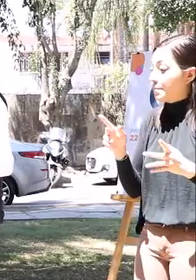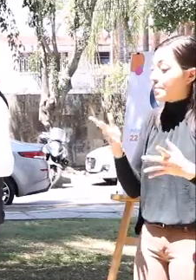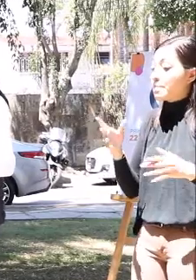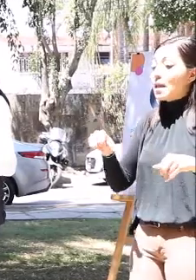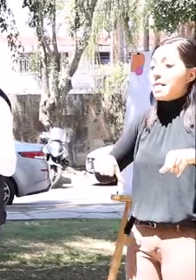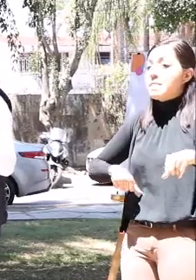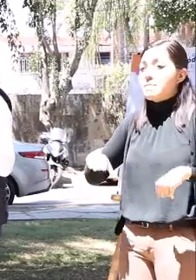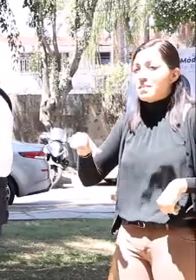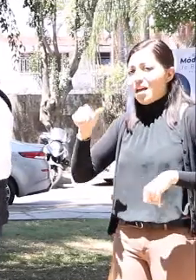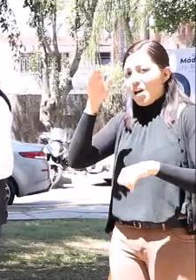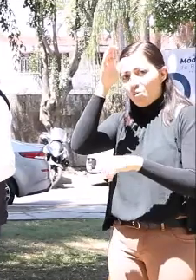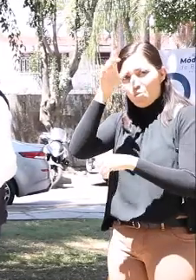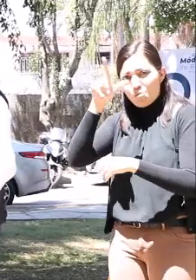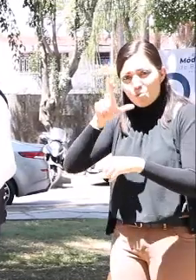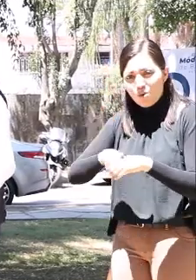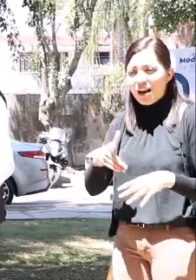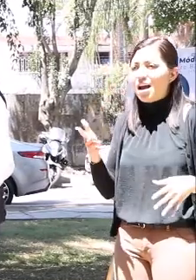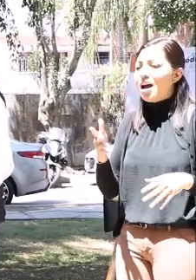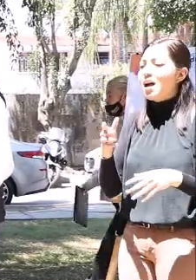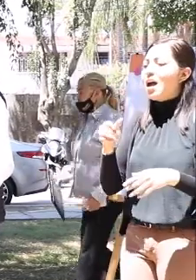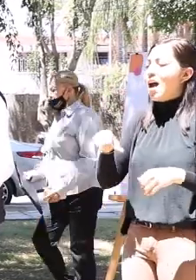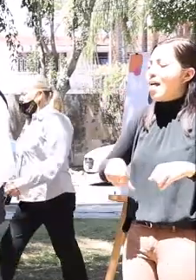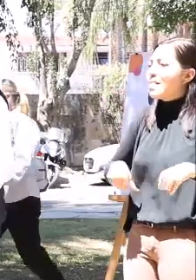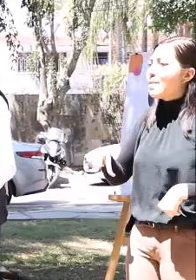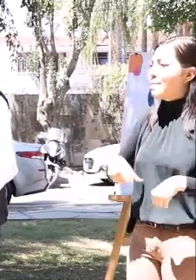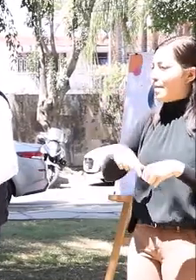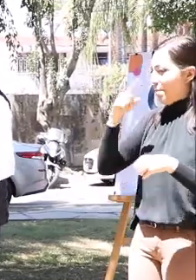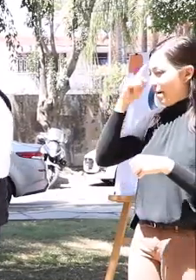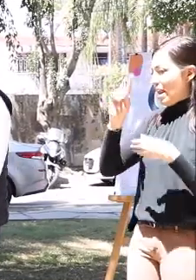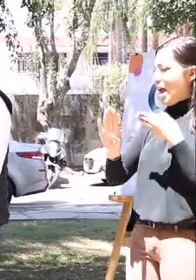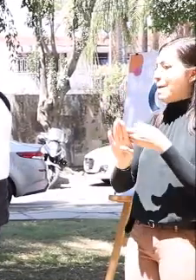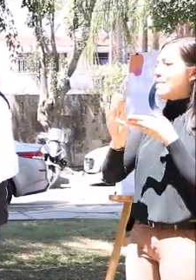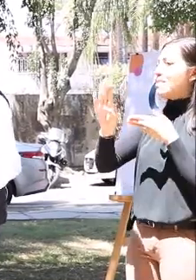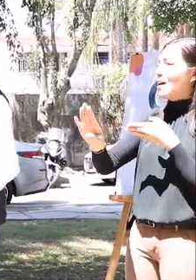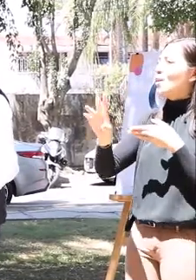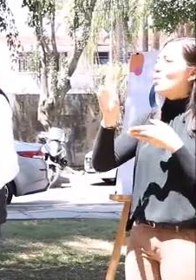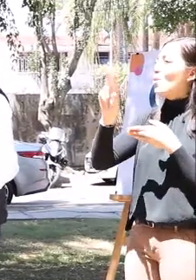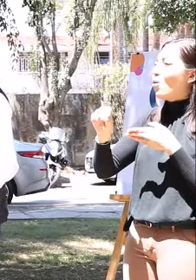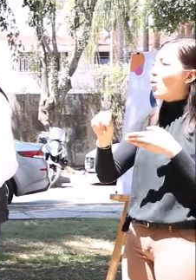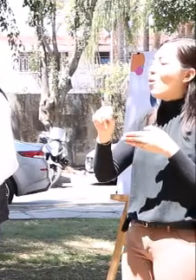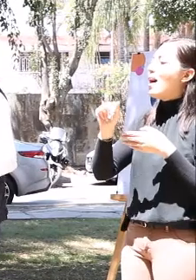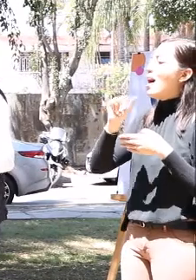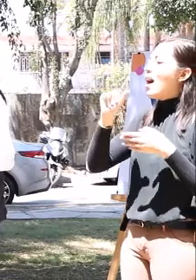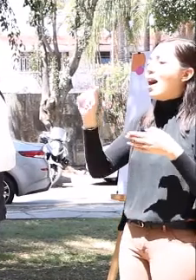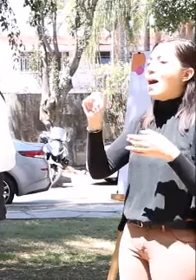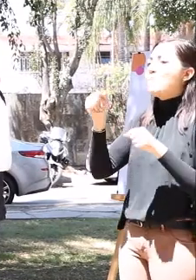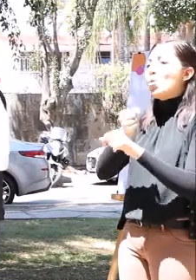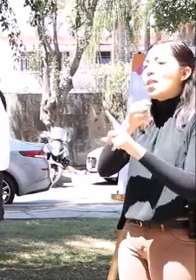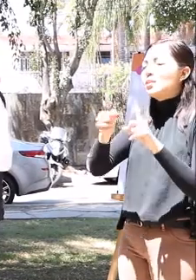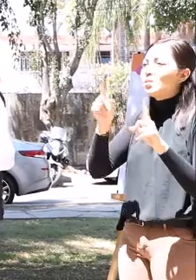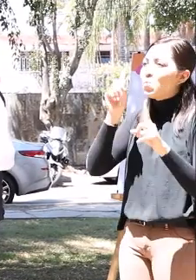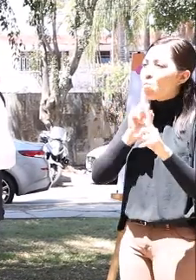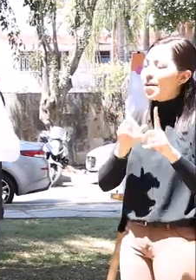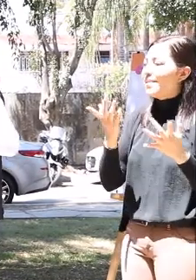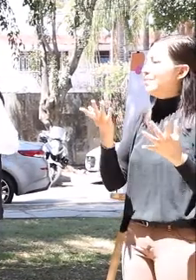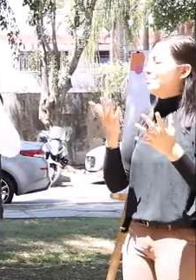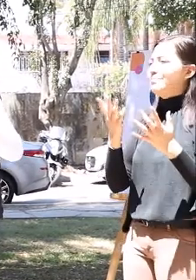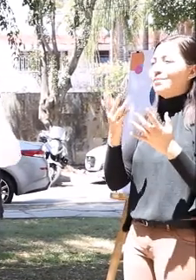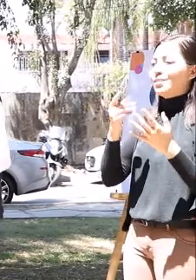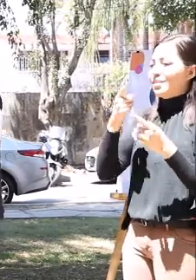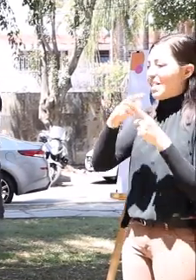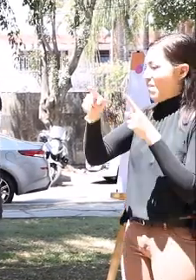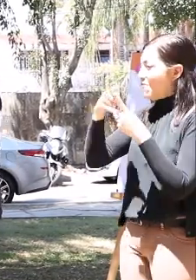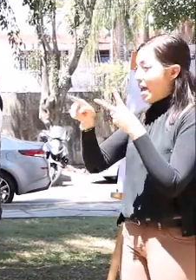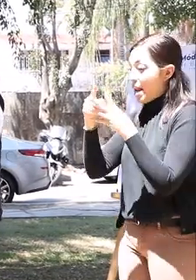actividades culturales, actividades para prevenir la violencia contra las mujeres, actividades deportivas. Es decir, fue un eje